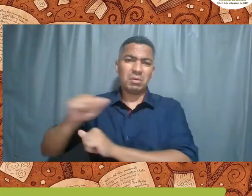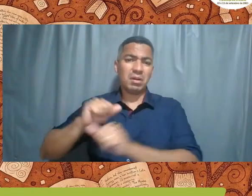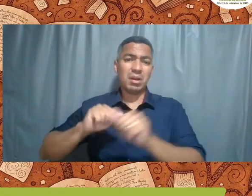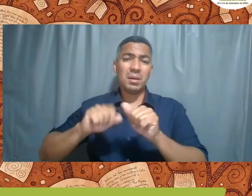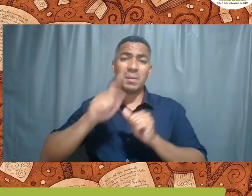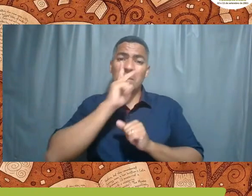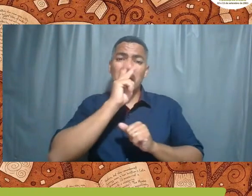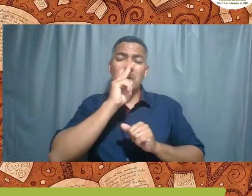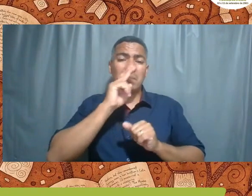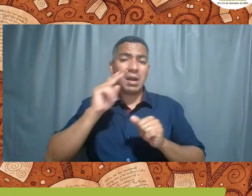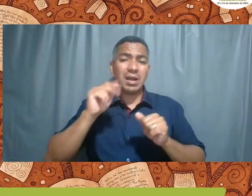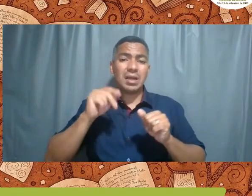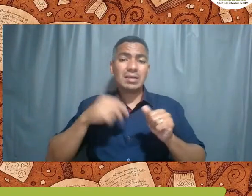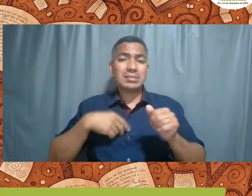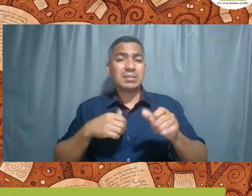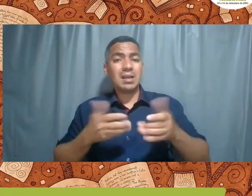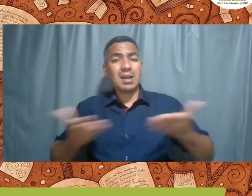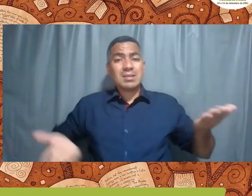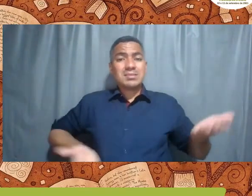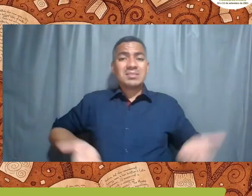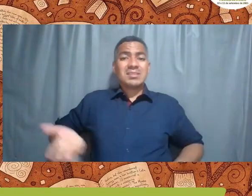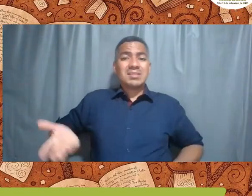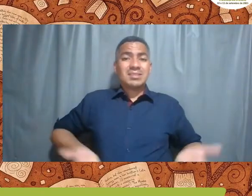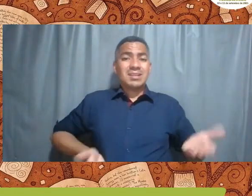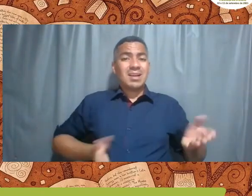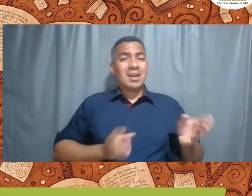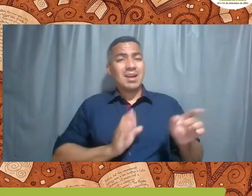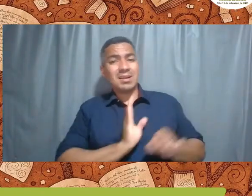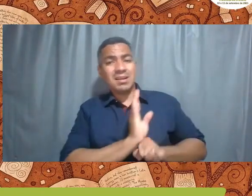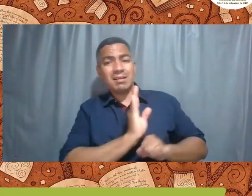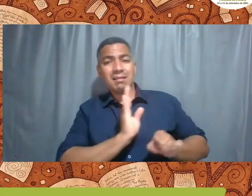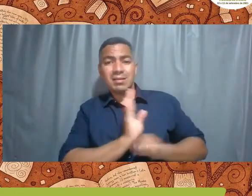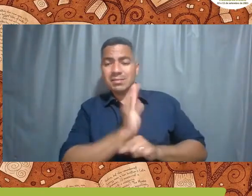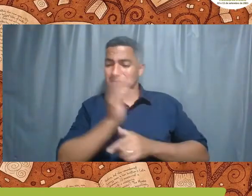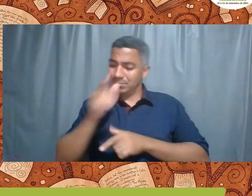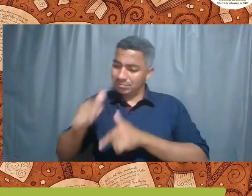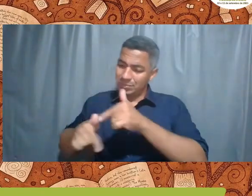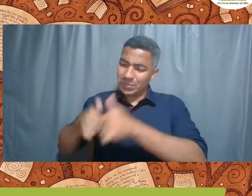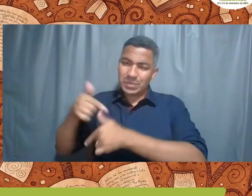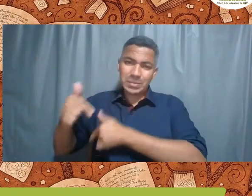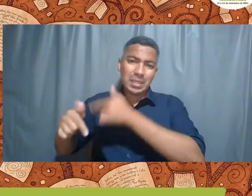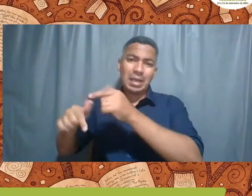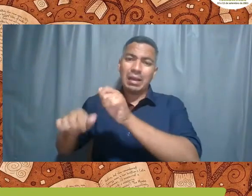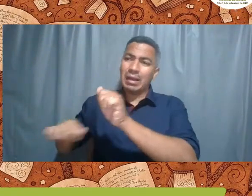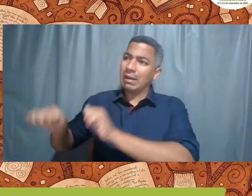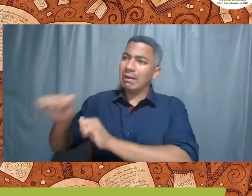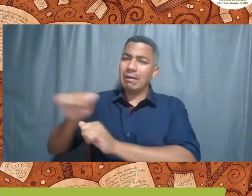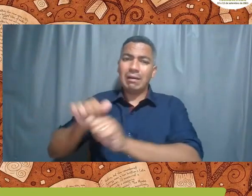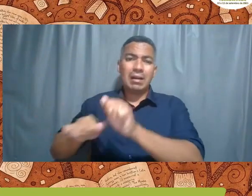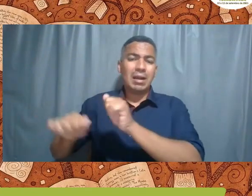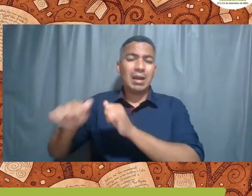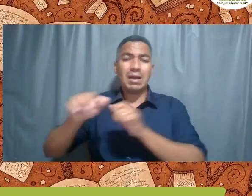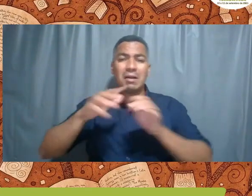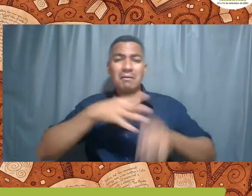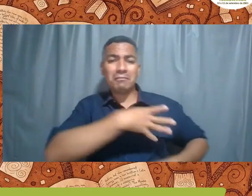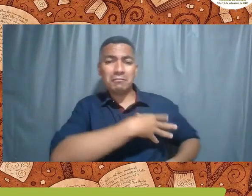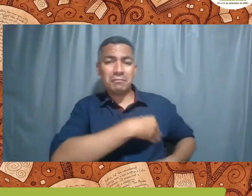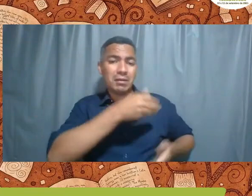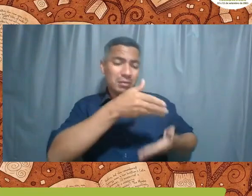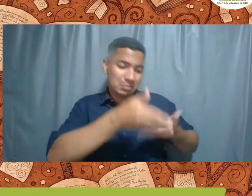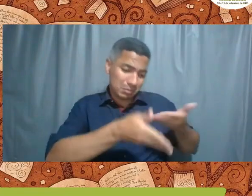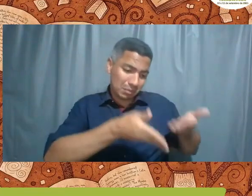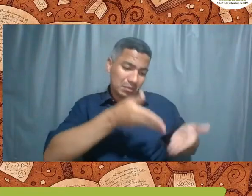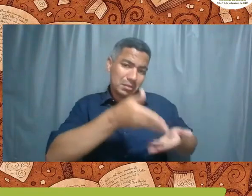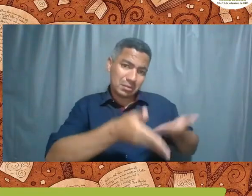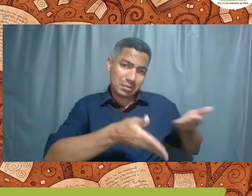em relação aos seus amos, que eram os maridos, né, dedicadas aos seus filhos, né, de maneira que a